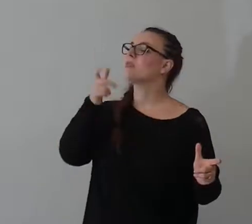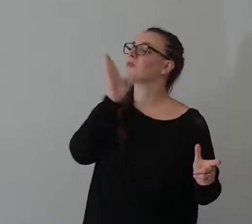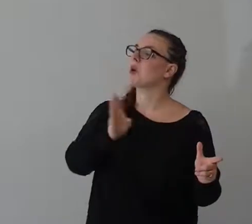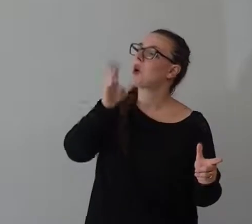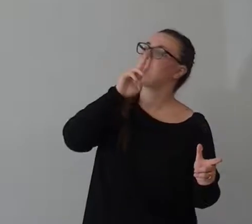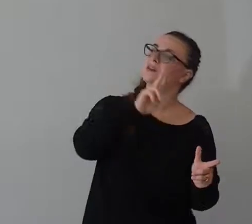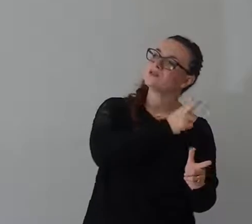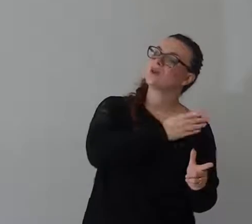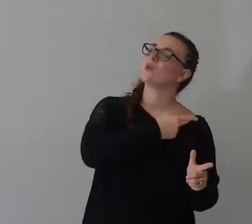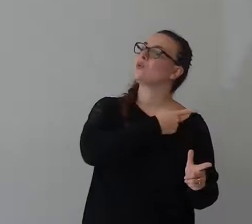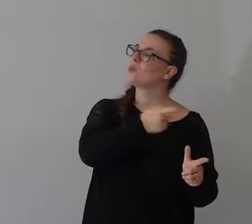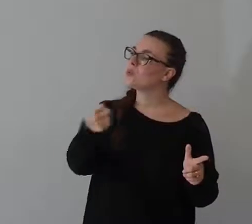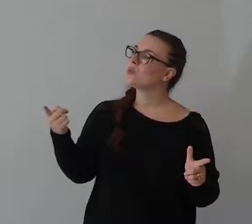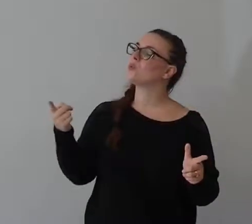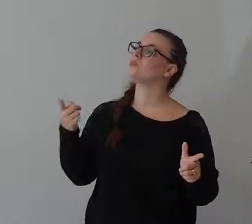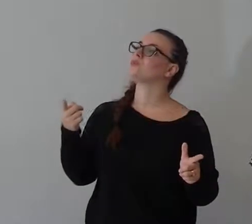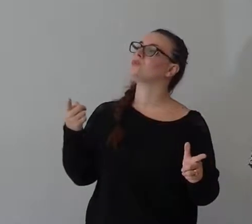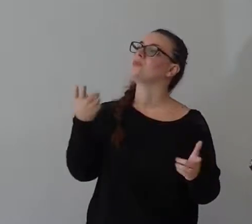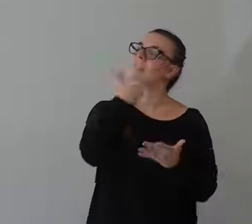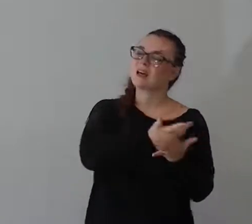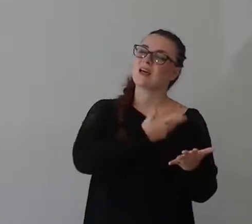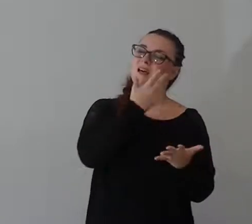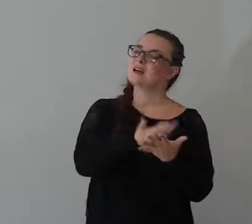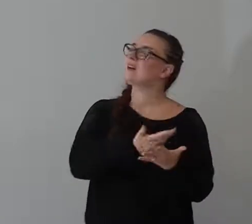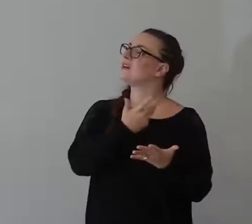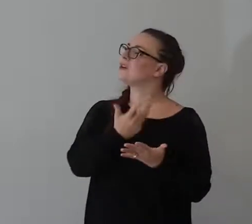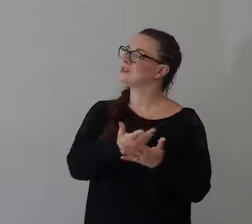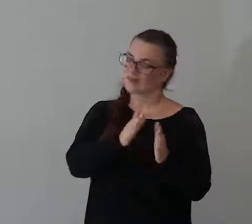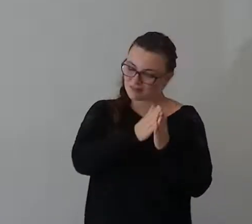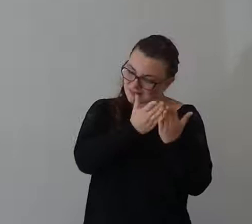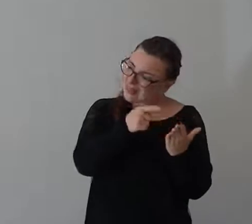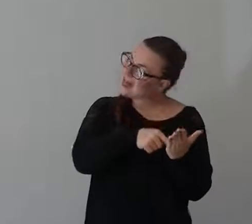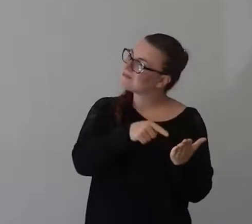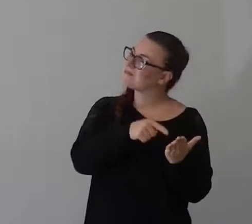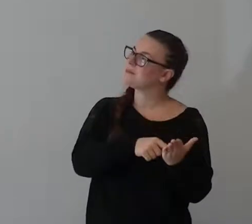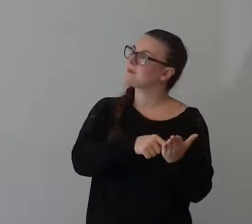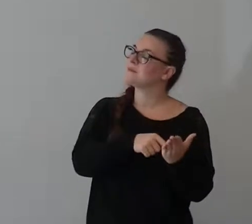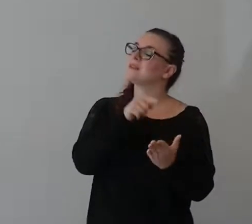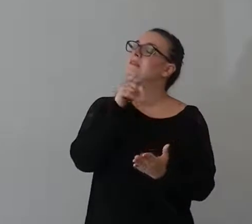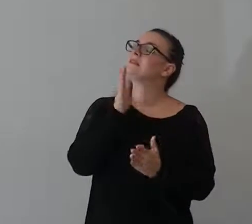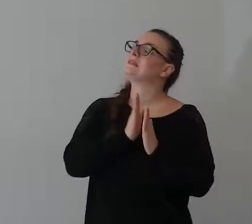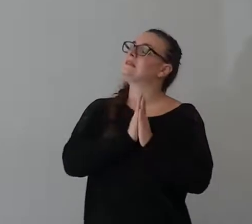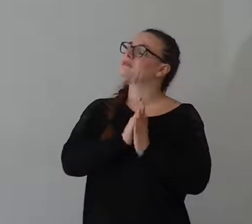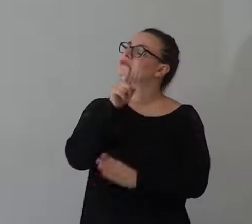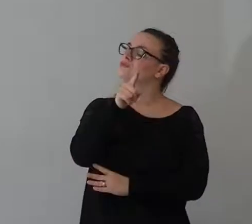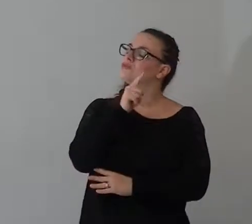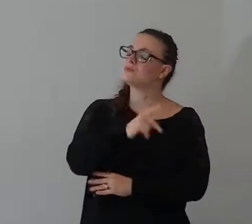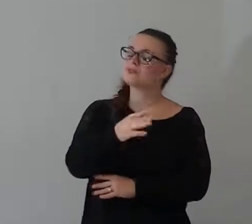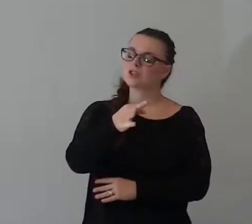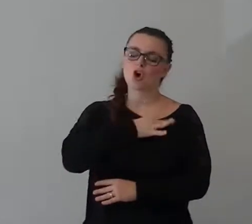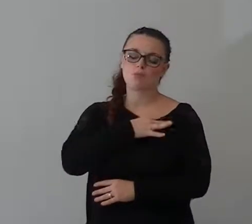Se tu che mi hai ascoltato, sei stato colpito, sei stata colpita, prega assieme a me queste cose nel tuo